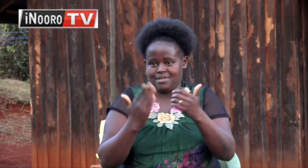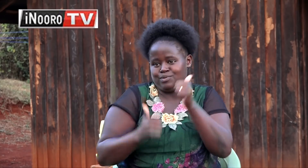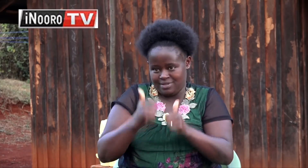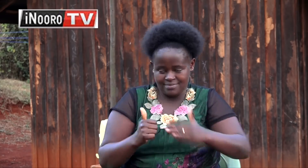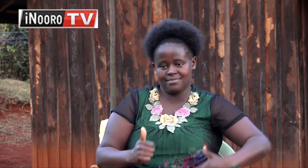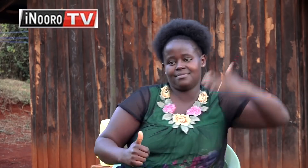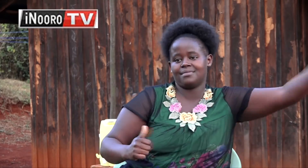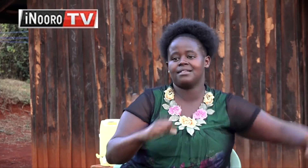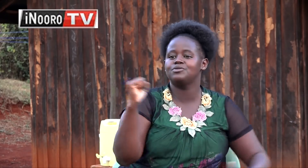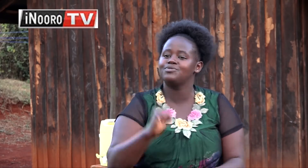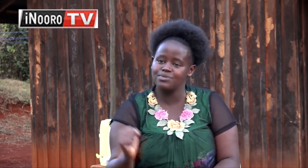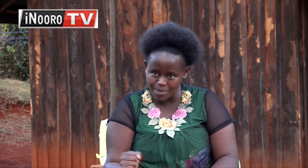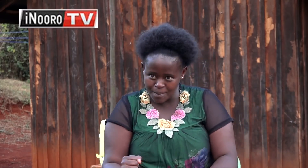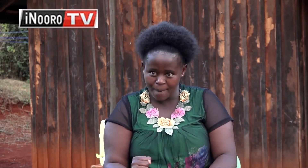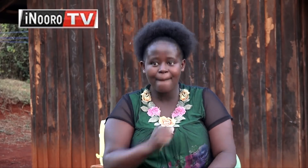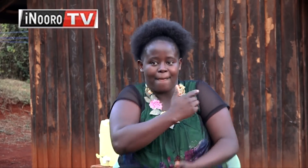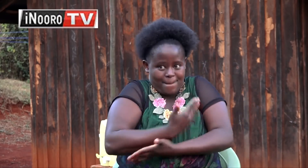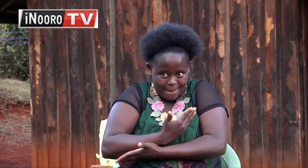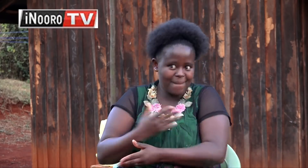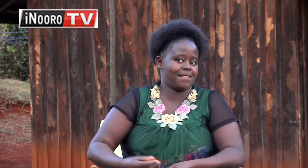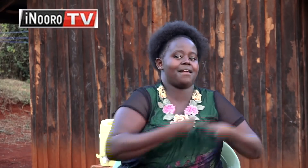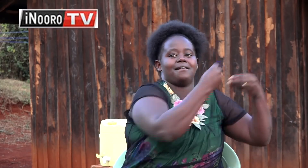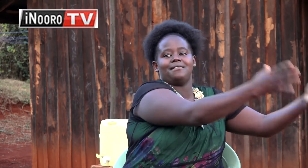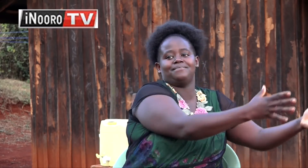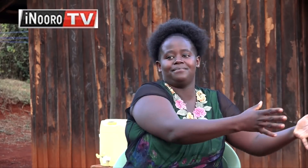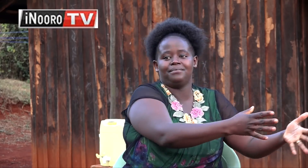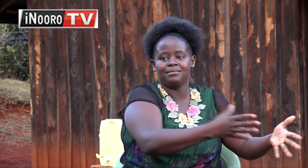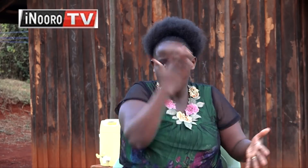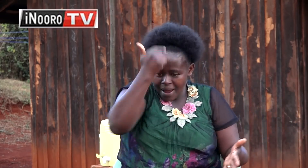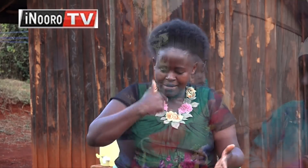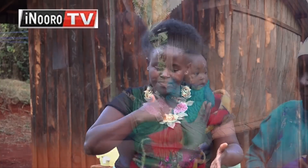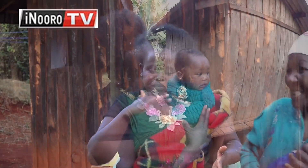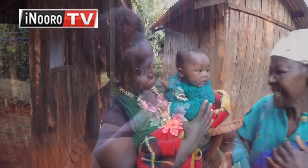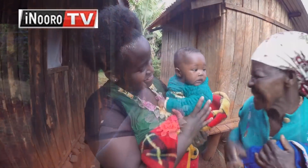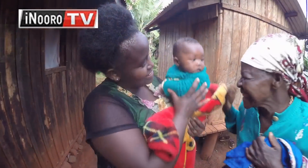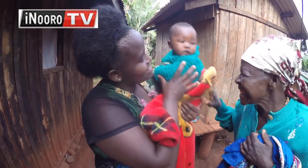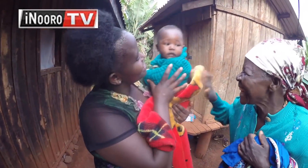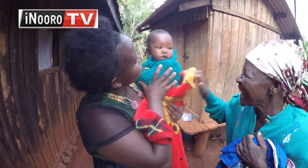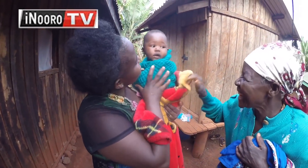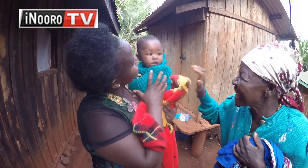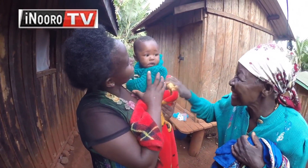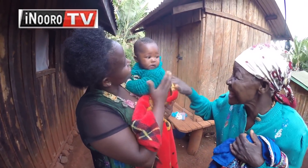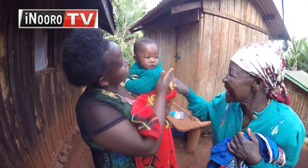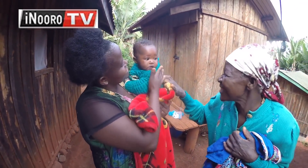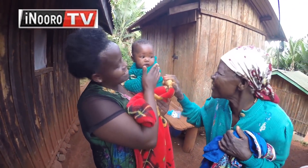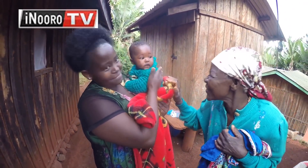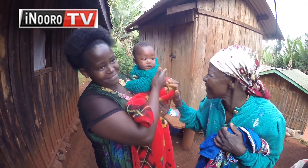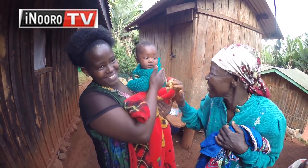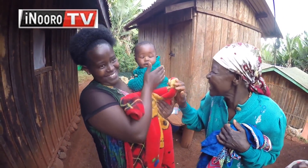kanini, no riu kanena neneha ni ndakaneaga cucuwe ngimwira tanjira kana gaka kana